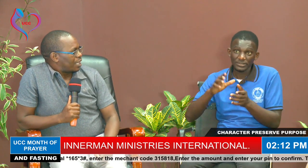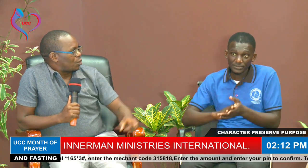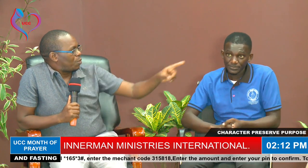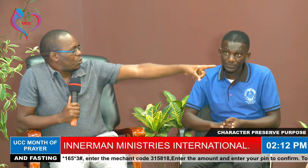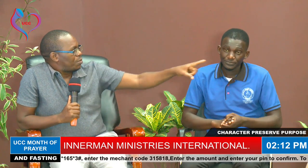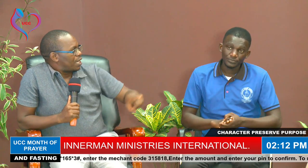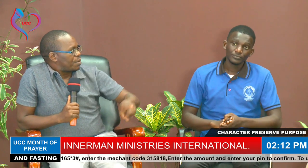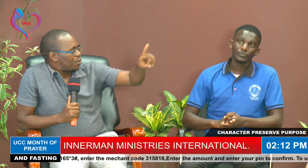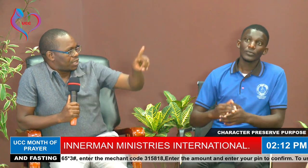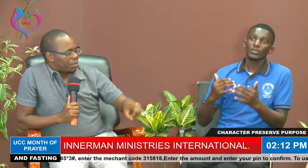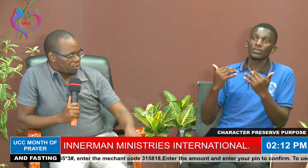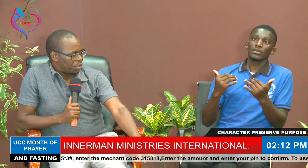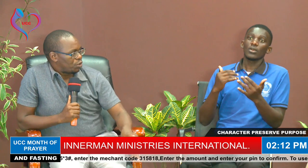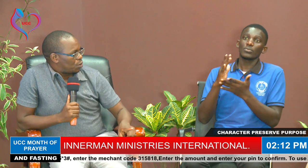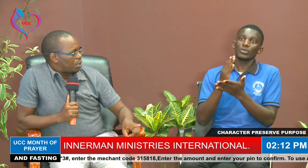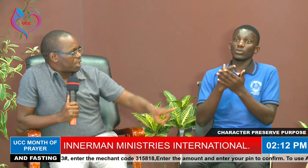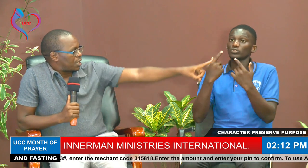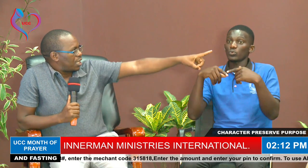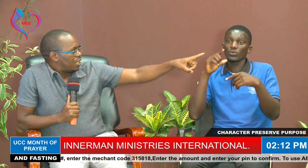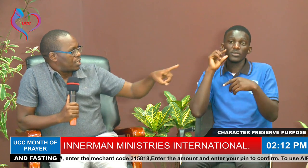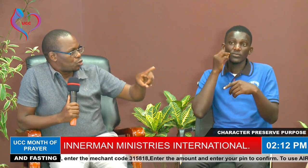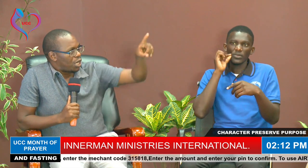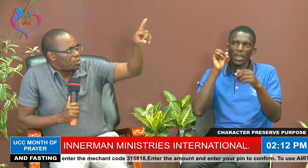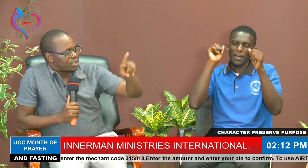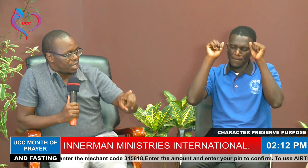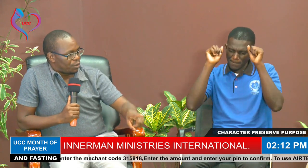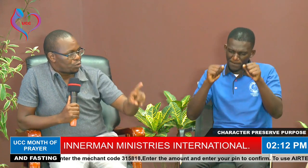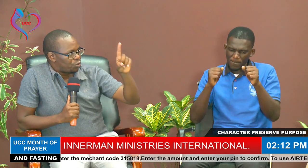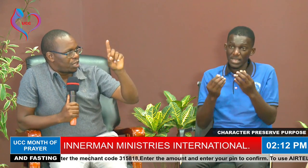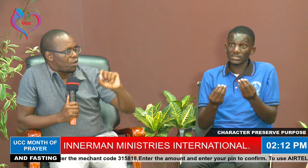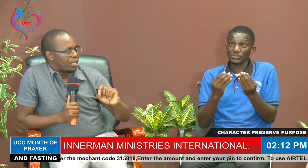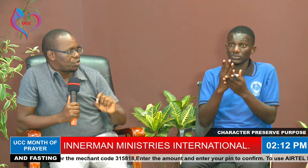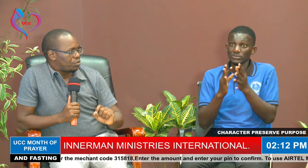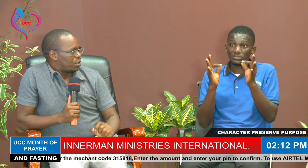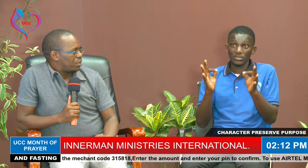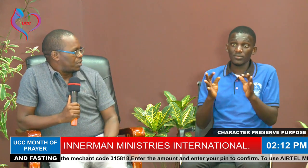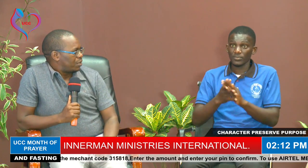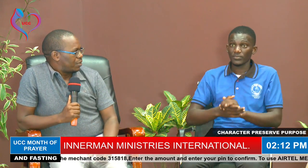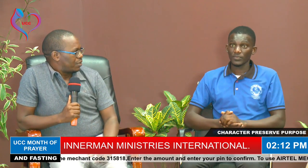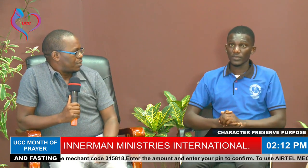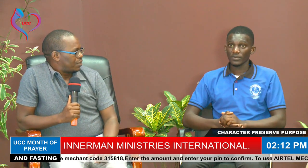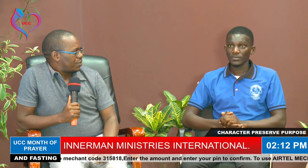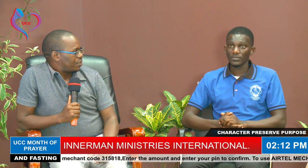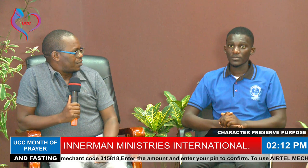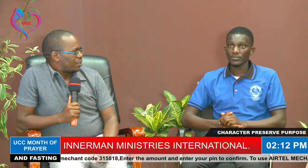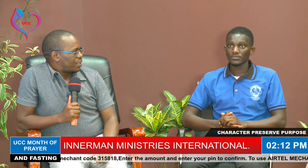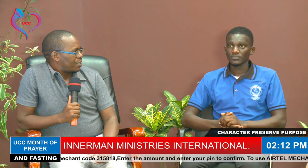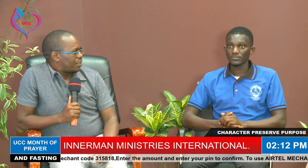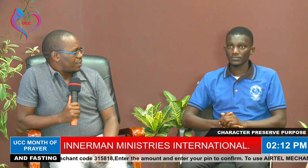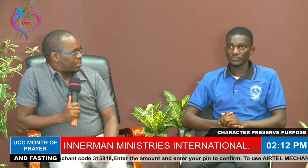Kati olw'okuba tuli bibala bye eby'omusalaba tulina bye tulina okukola ebikakasa nti twalaba omusalaba n'okuzuukira kwa Yesu. Weewaawo.